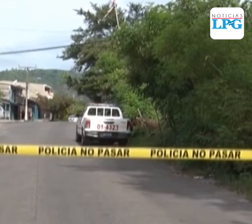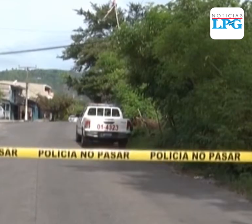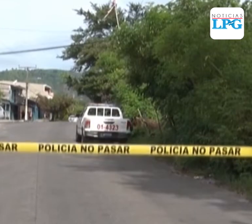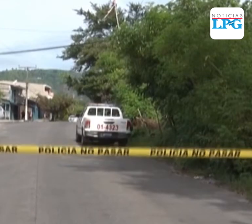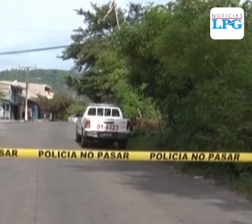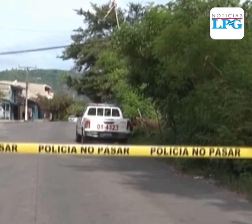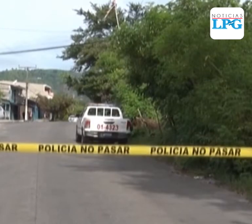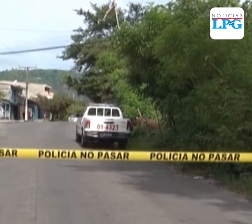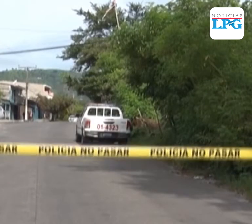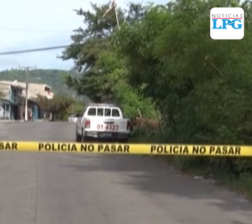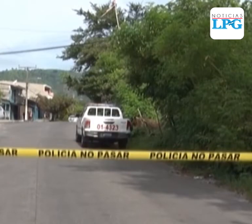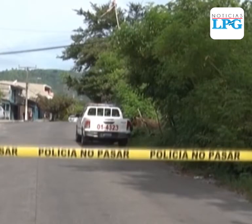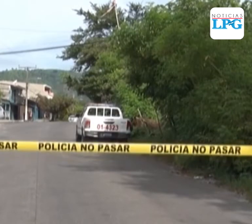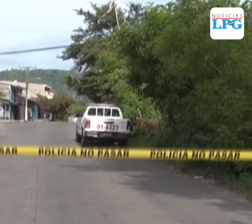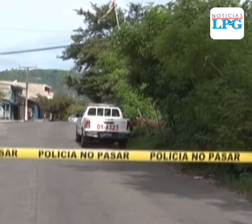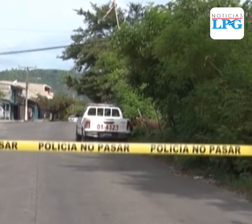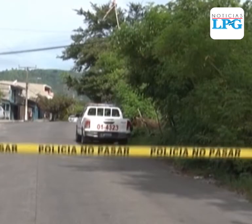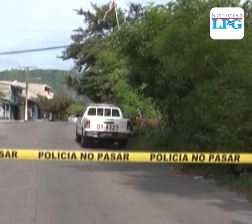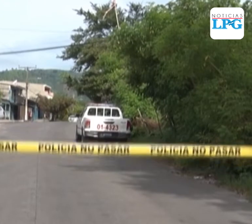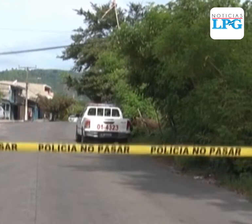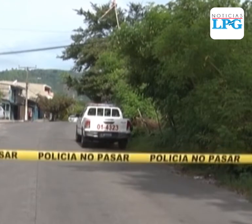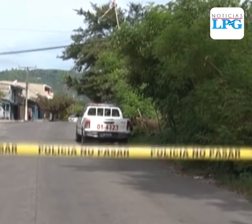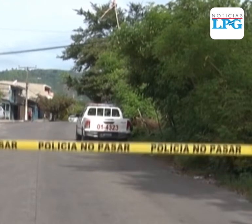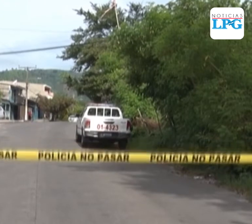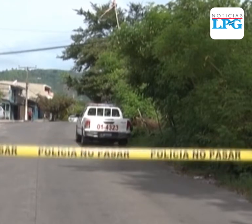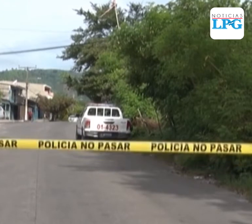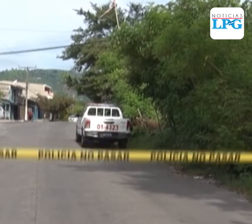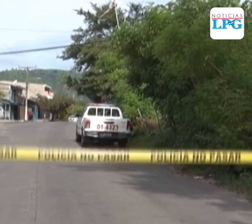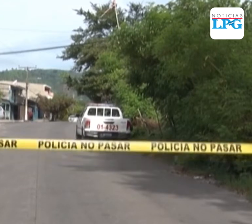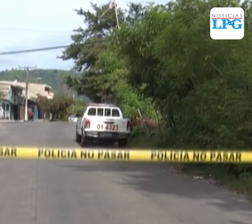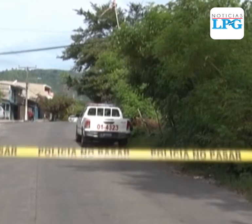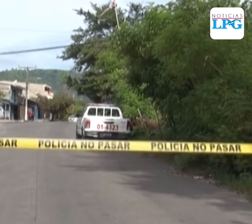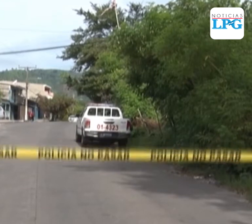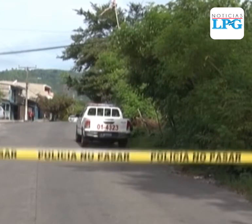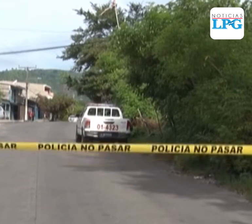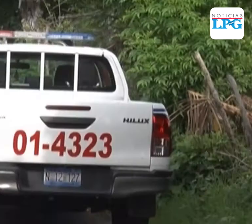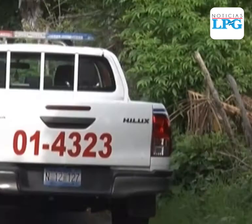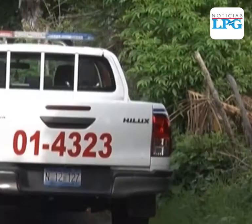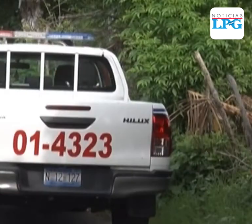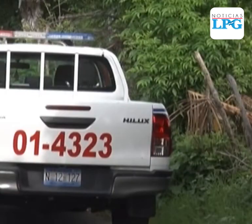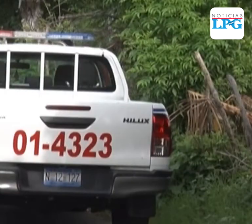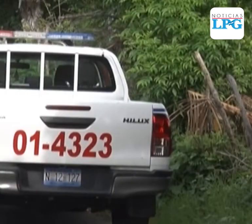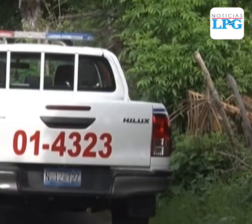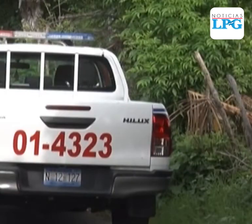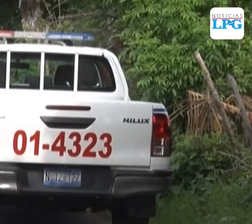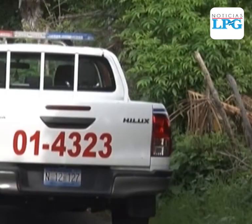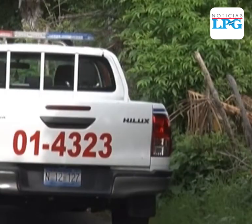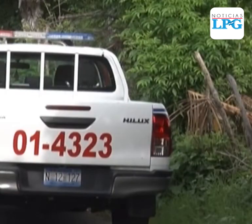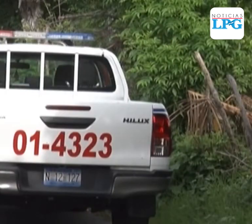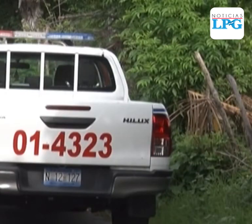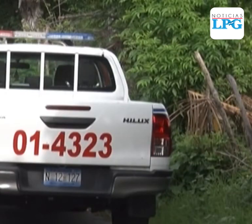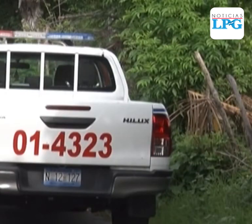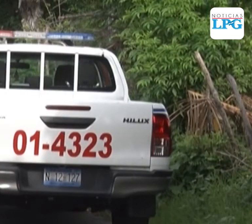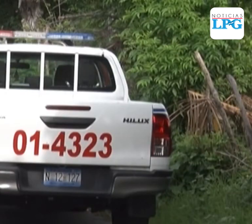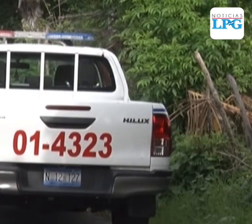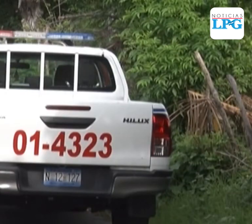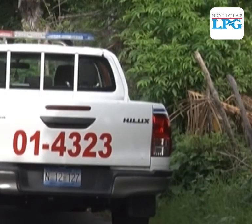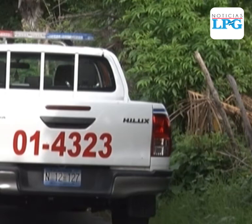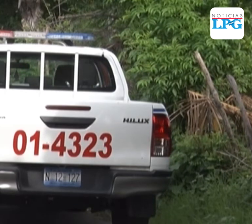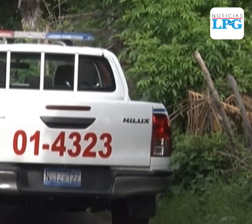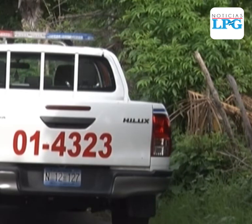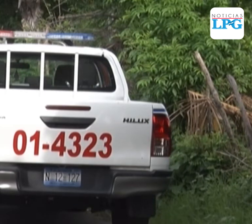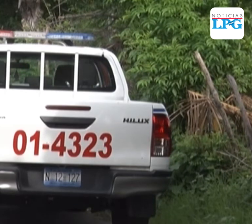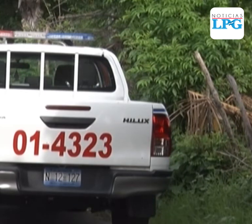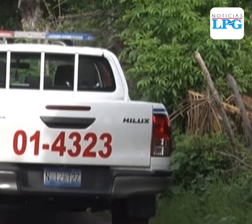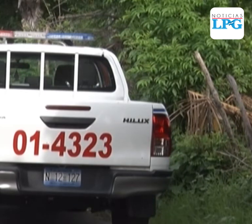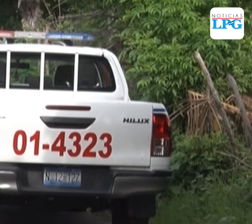se mostró satisfecho y espera que los esfuerzos para combatir la criminalidad continúen para dar mayor tranquilidad